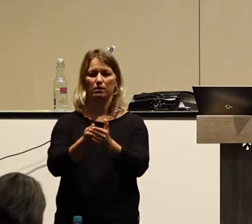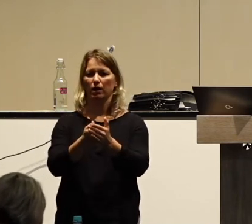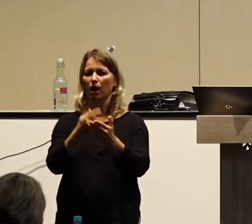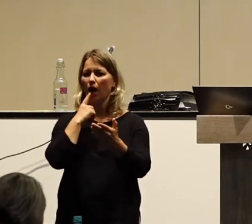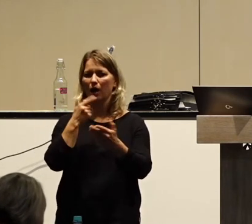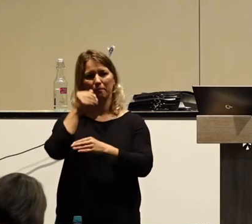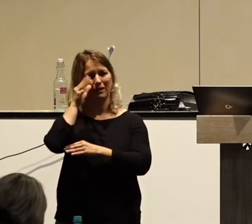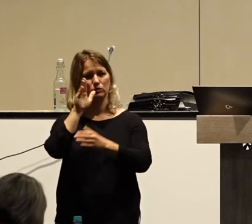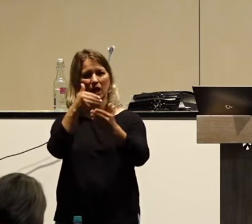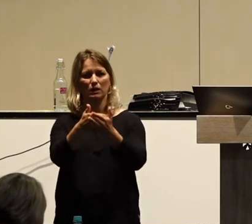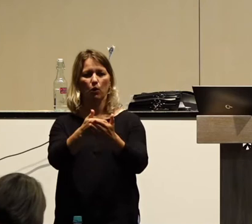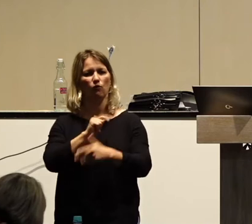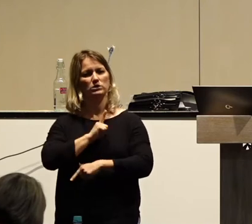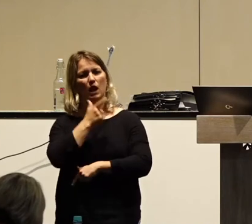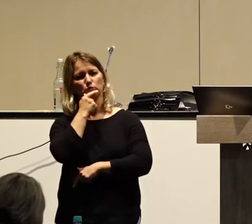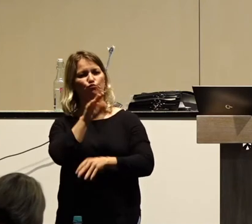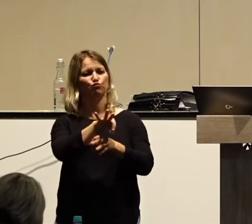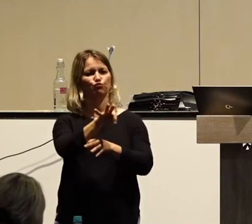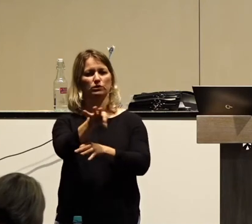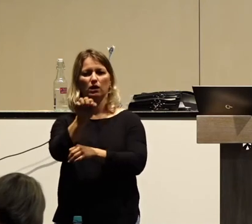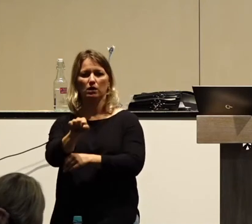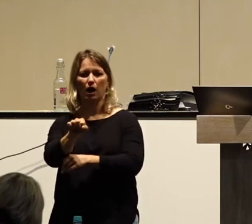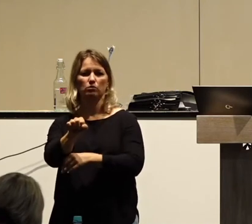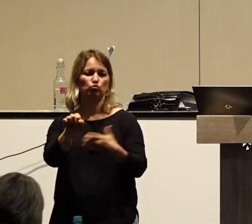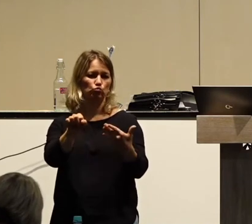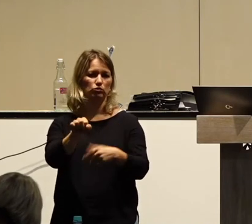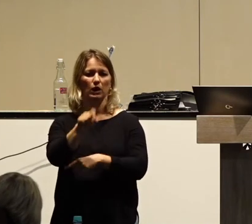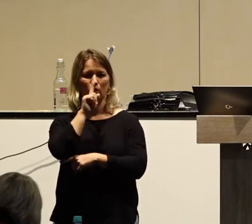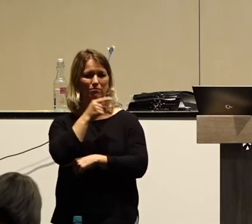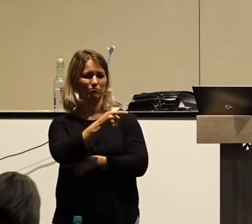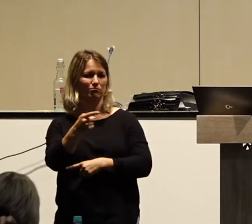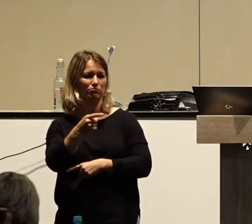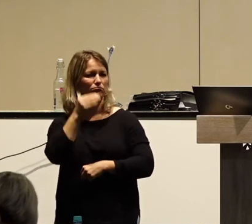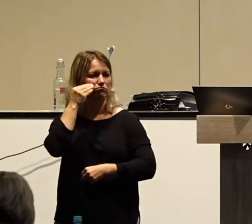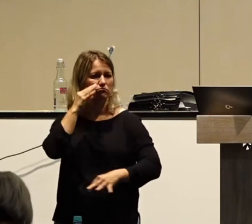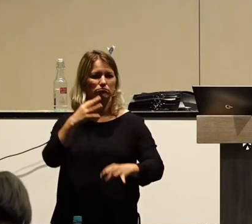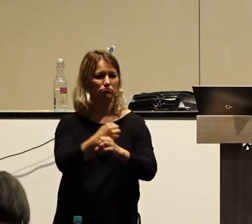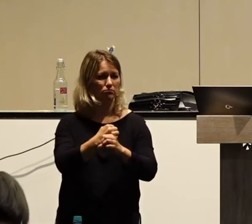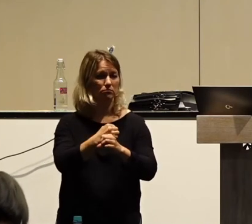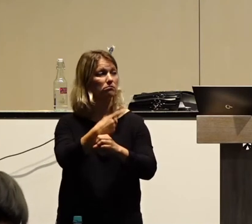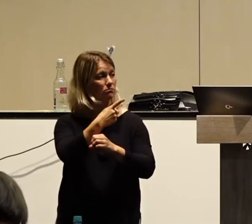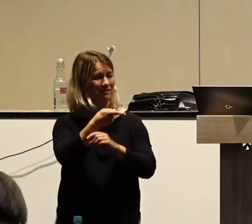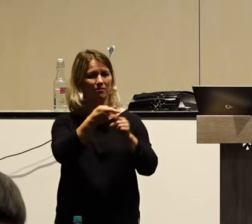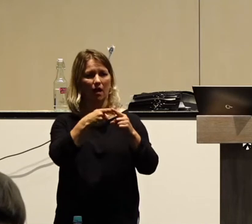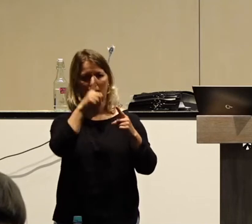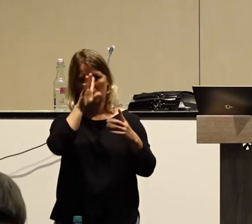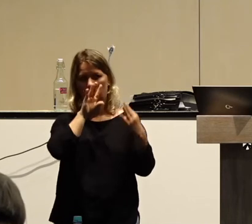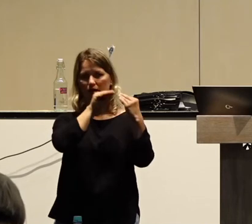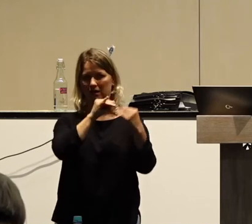ergänzenden Bildungsangeboten auf eventuell nicht vermittelte Lerninhalte. Soweit gehe ich mit Ihnen d'accord.